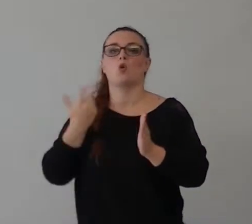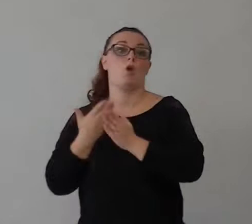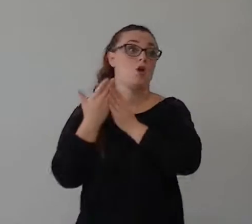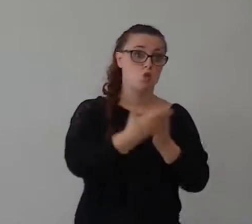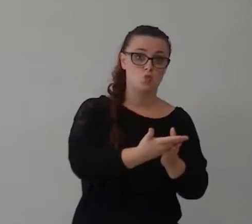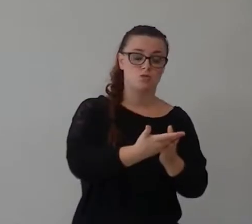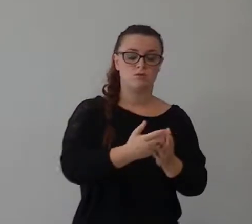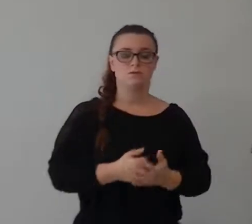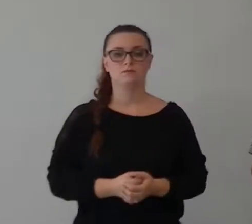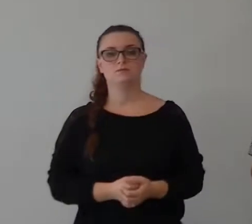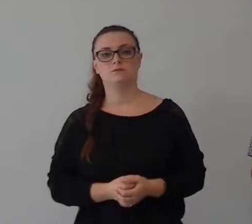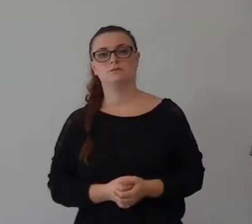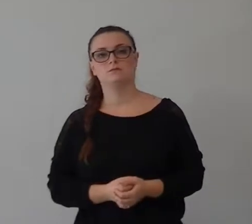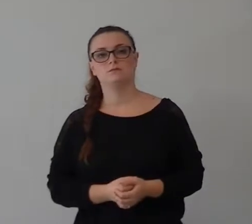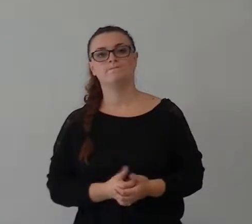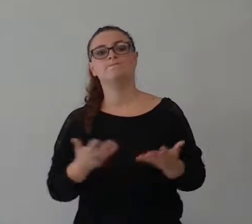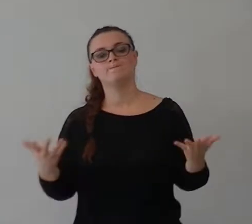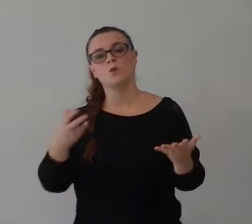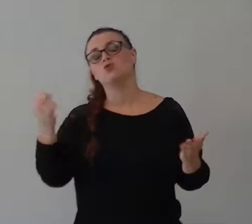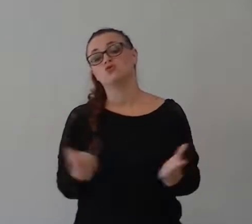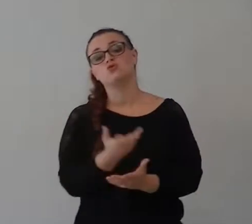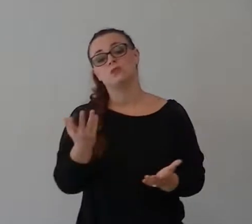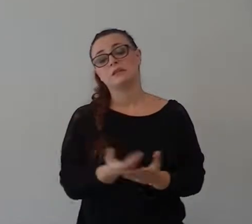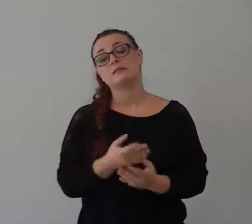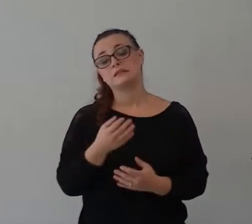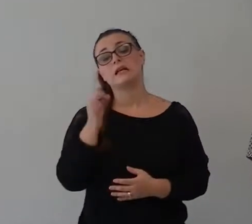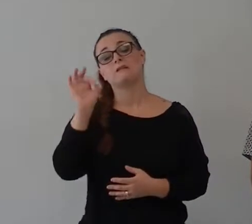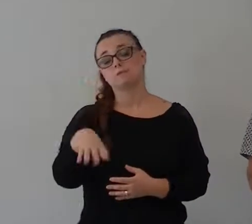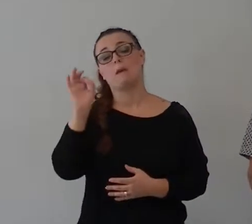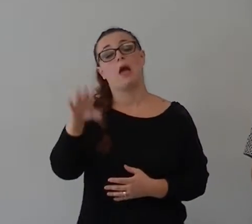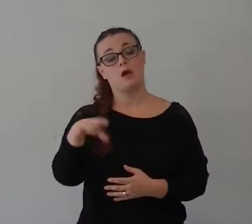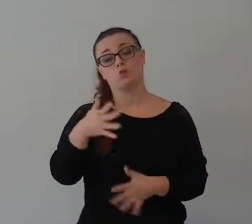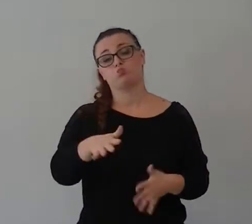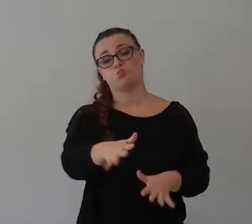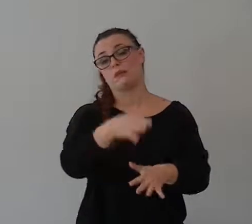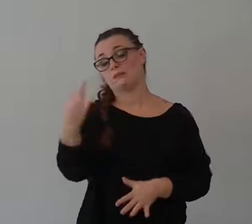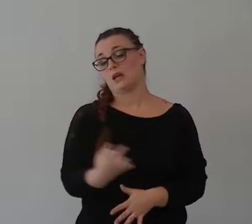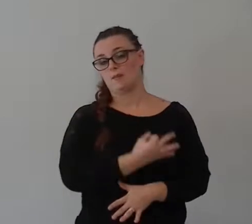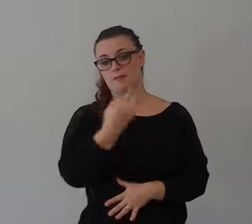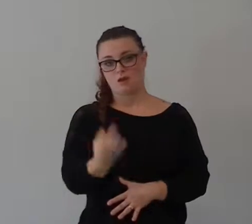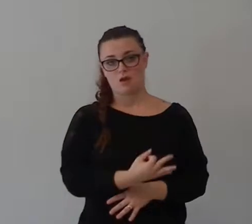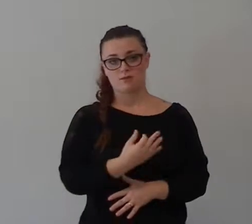Bene, spesso, molto spesso, quasi sempre,